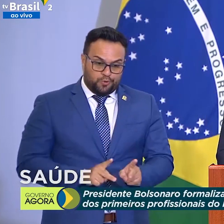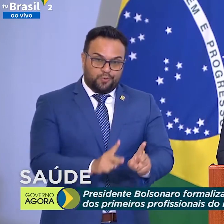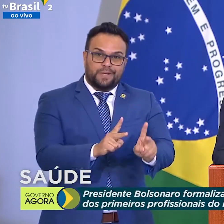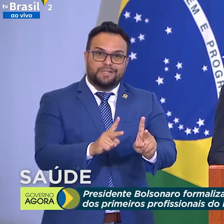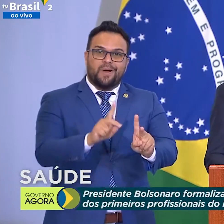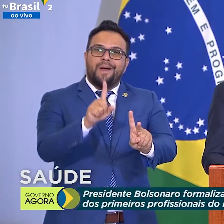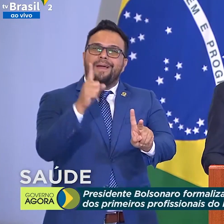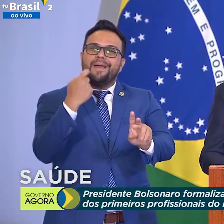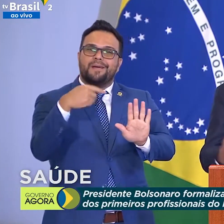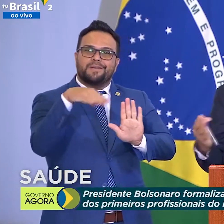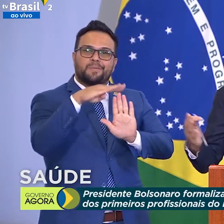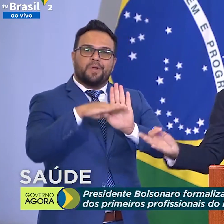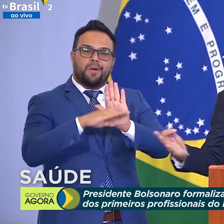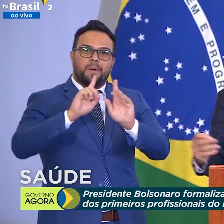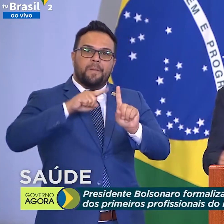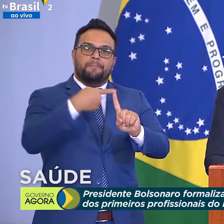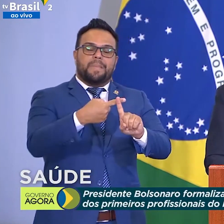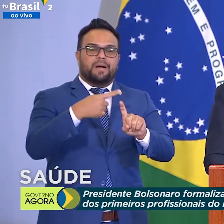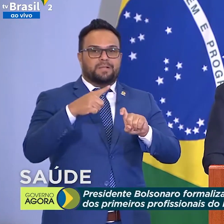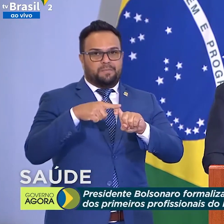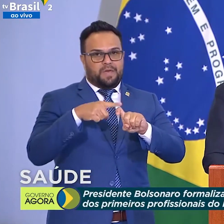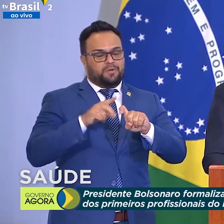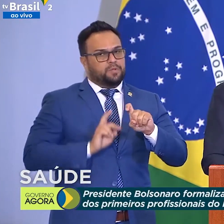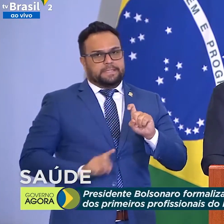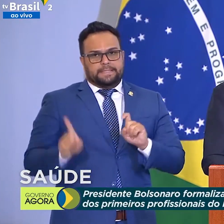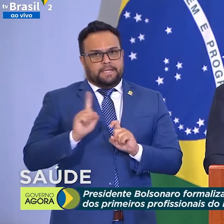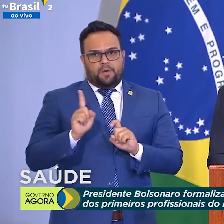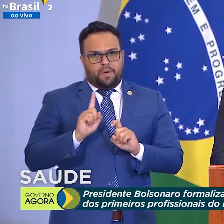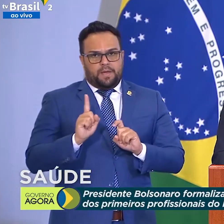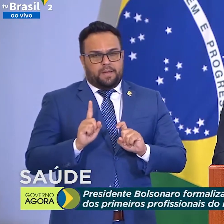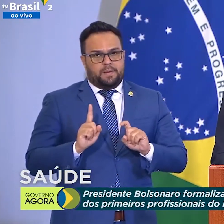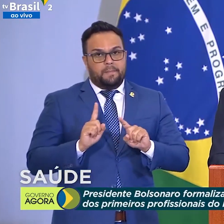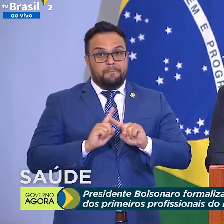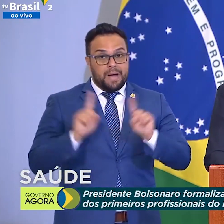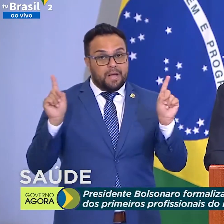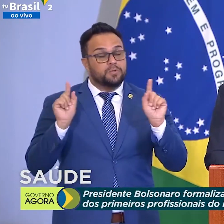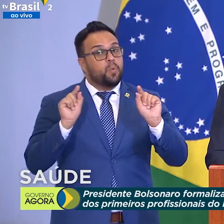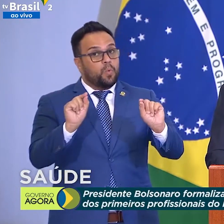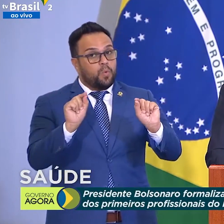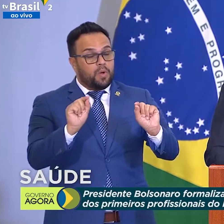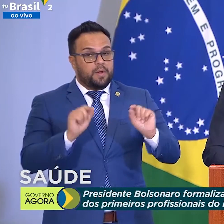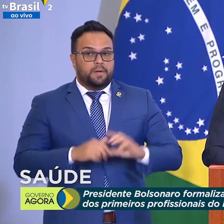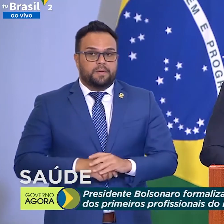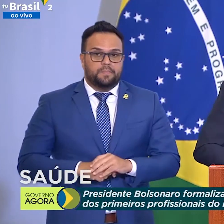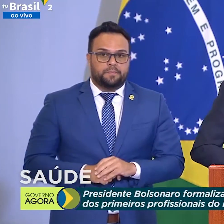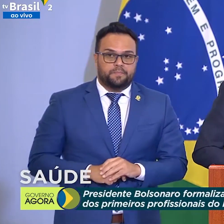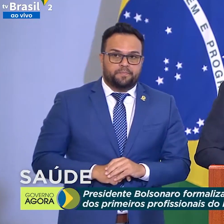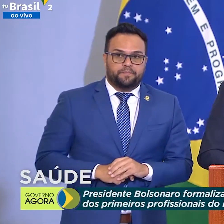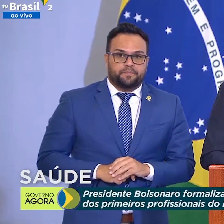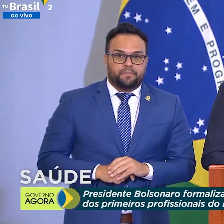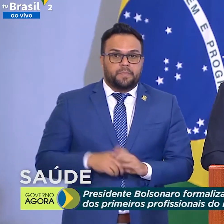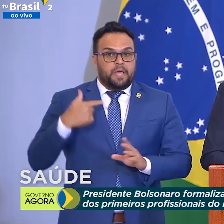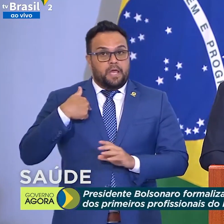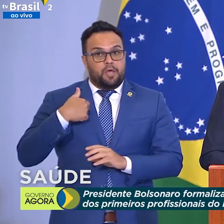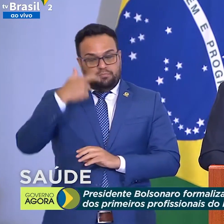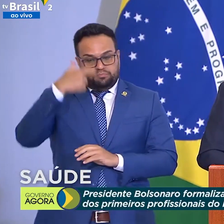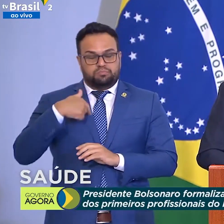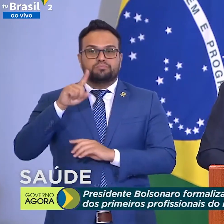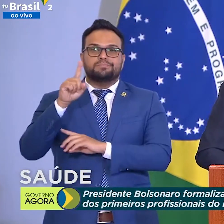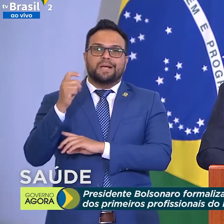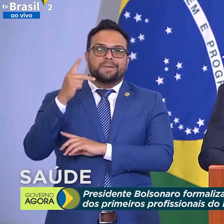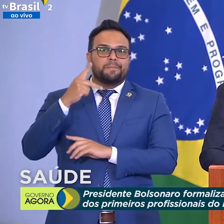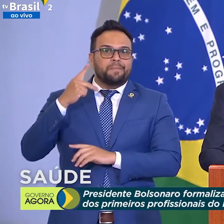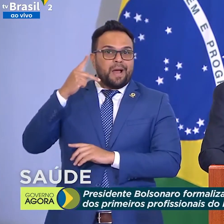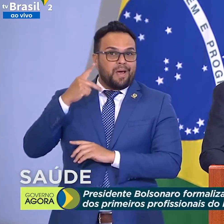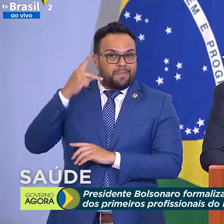programa Mais Médicos da senhora Dilma Rousseff. Eu era parlamentar